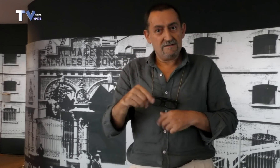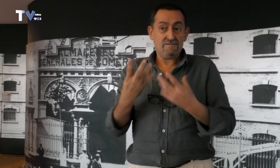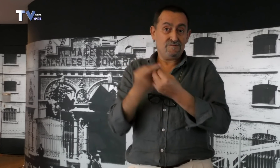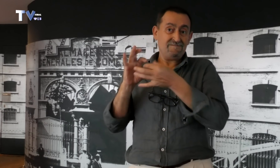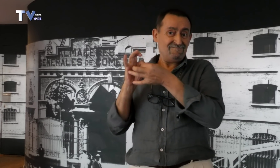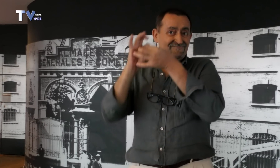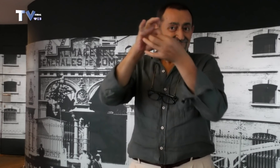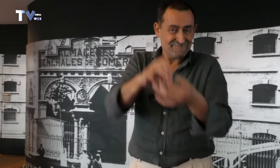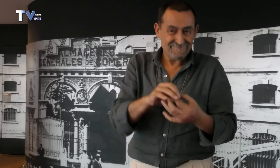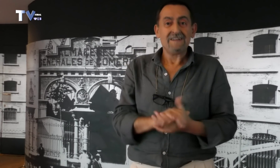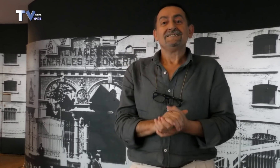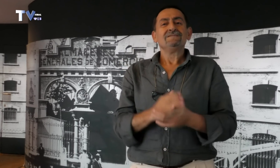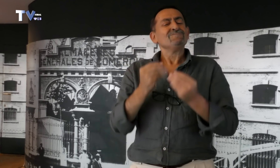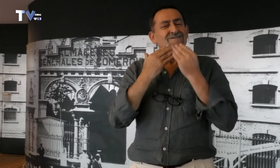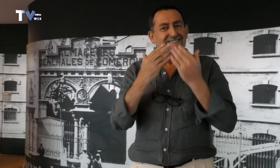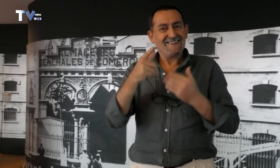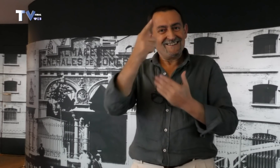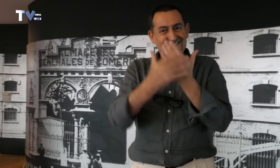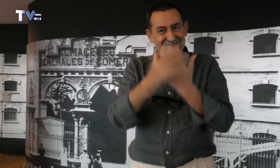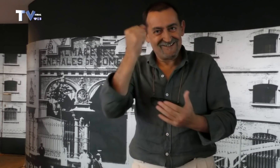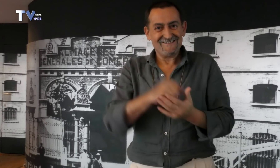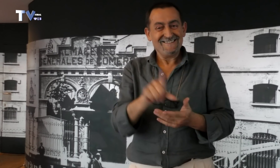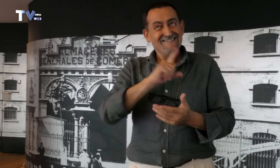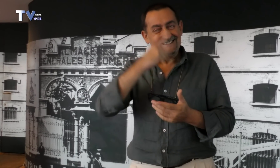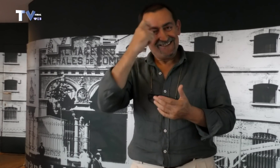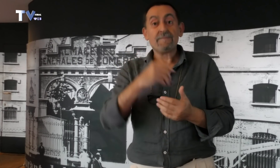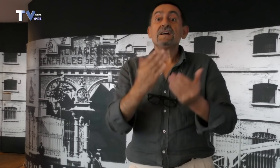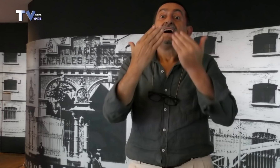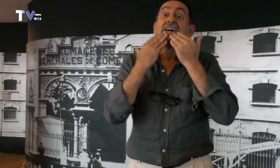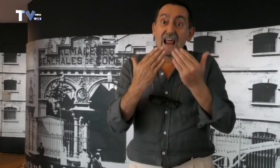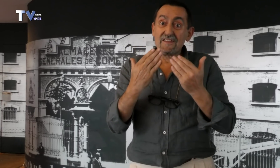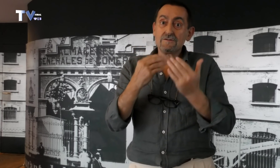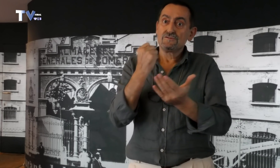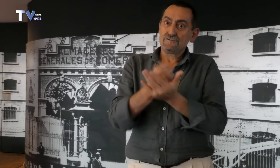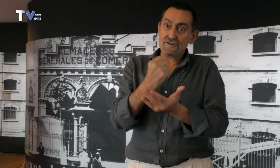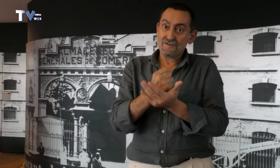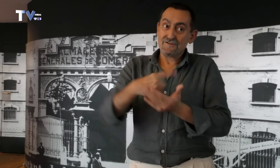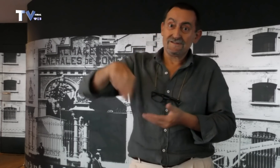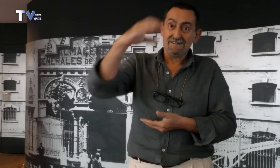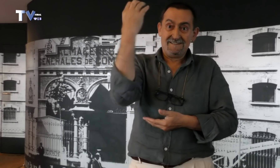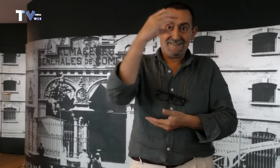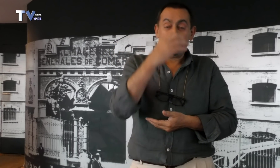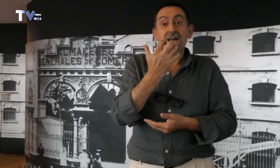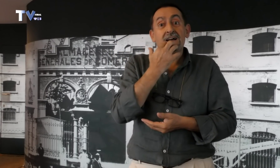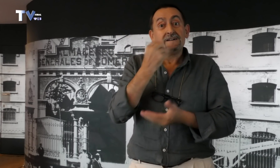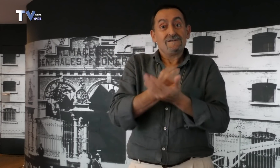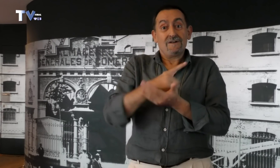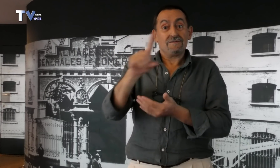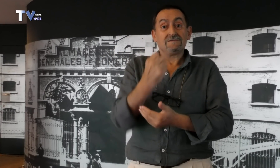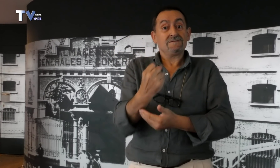Cinema Espanya, era la primera i amb això està relacionat, així que moltes gràcies a Feso, que sempre ho recordaré. Moltes gràcies sobretot als socis de